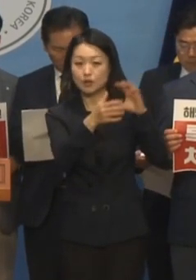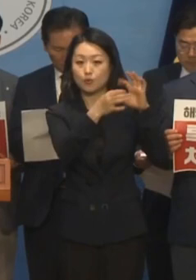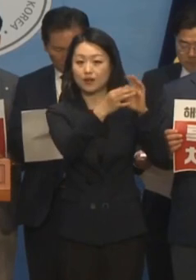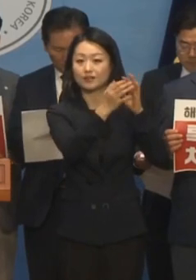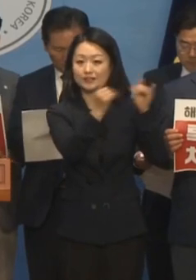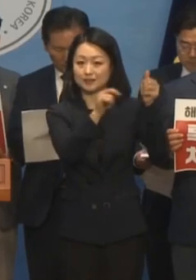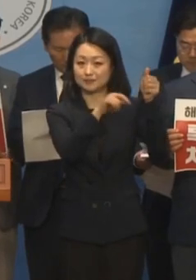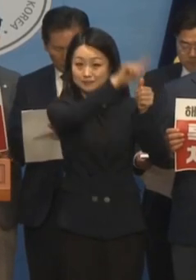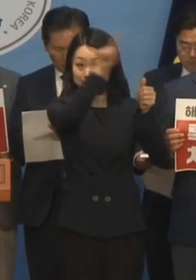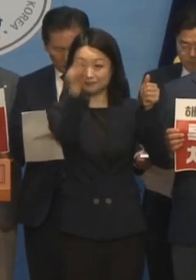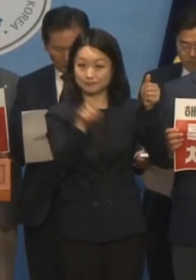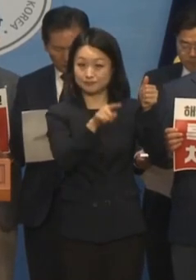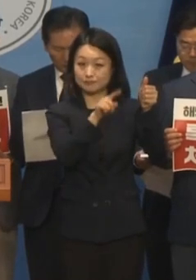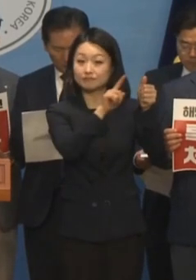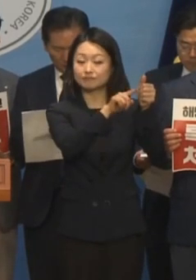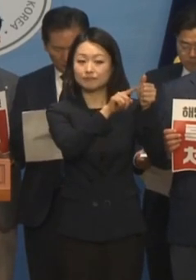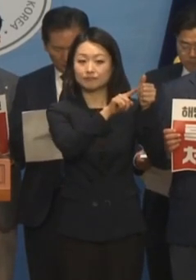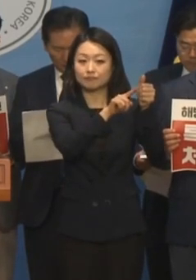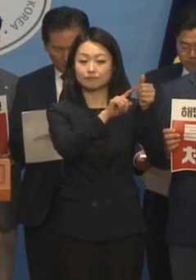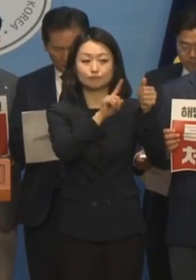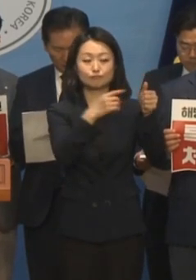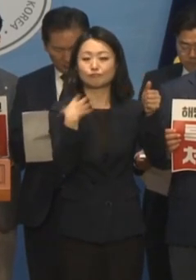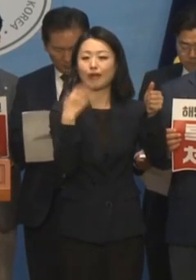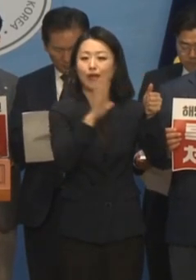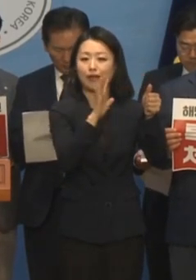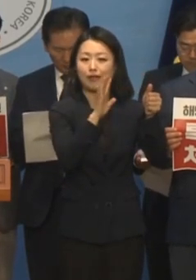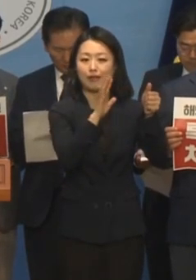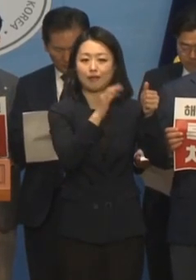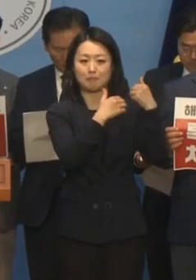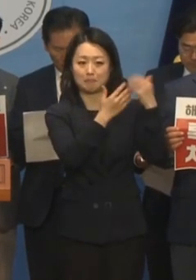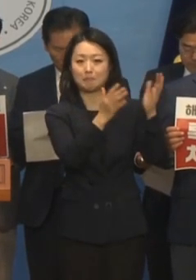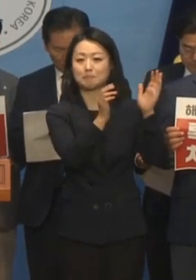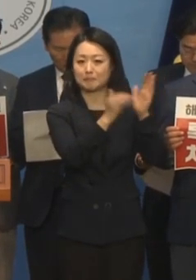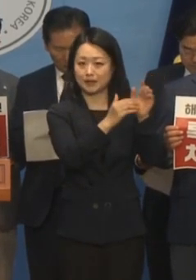관련된 지휘 관계에 있었던 사람들은 아무런 책임을 지지 않고 있습니다.